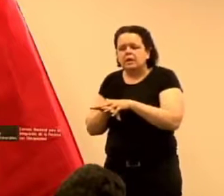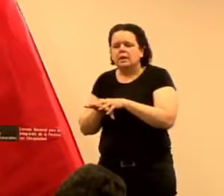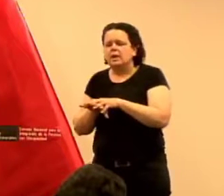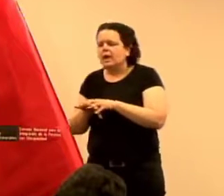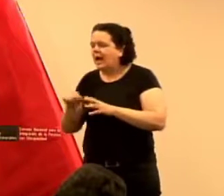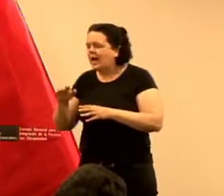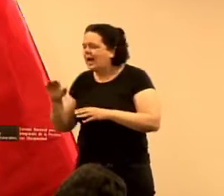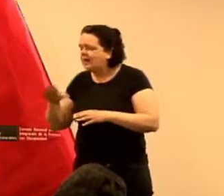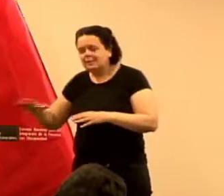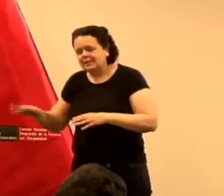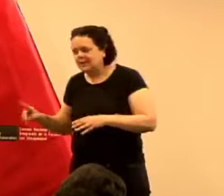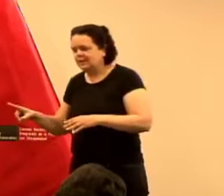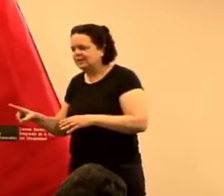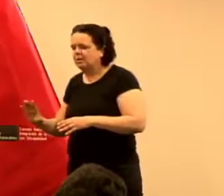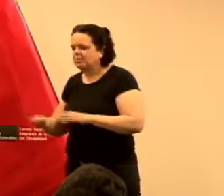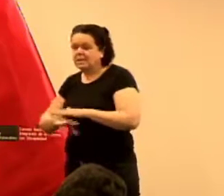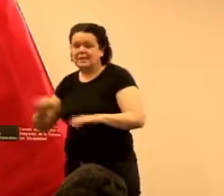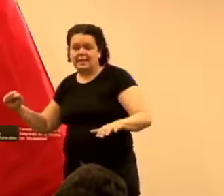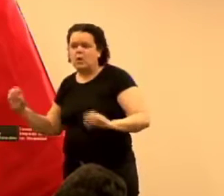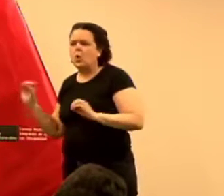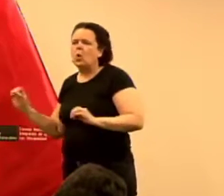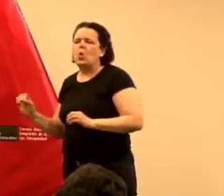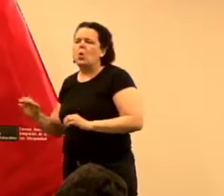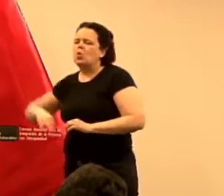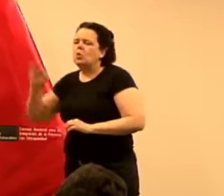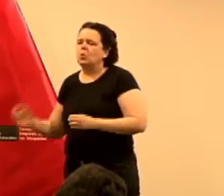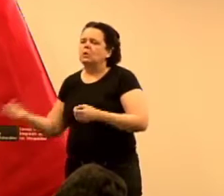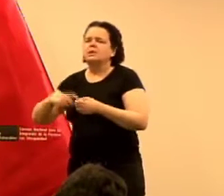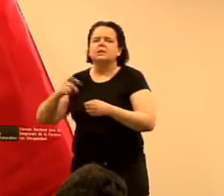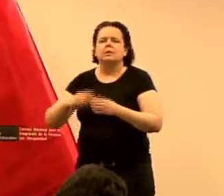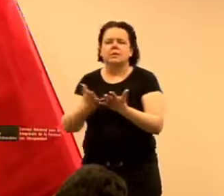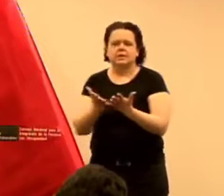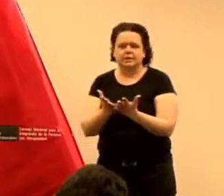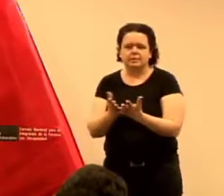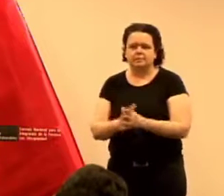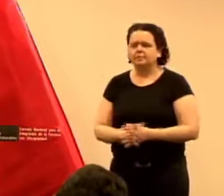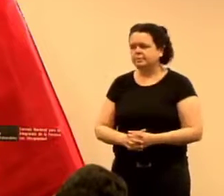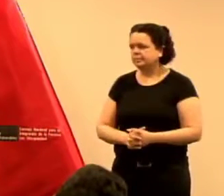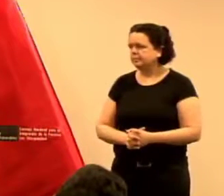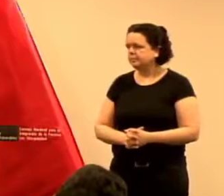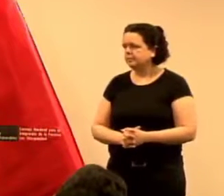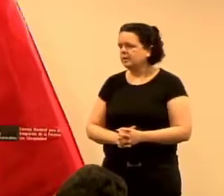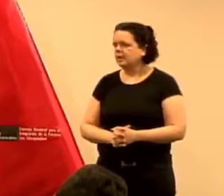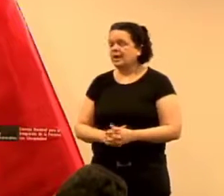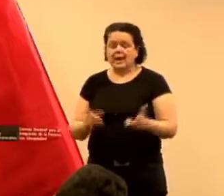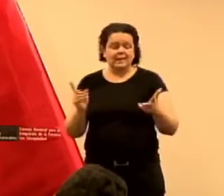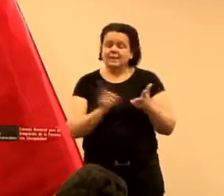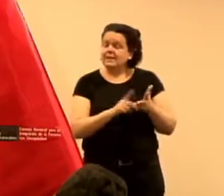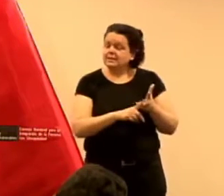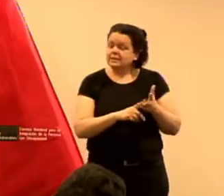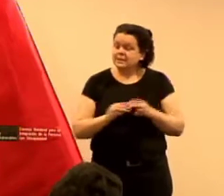a los niños que nunca han ingresado o que se han salido del sistema escolar. Un tercer